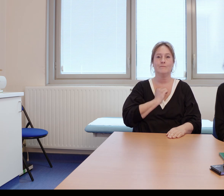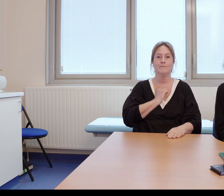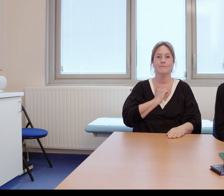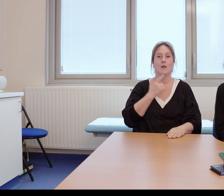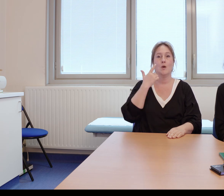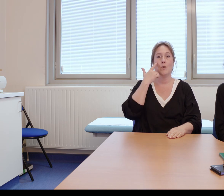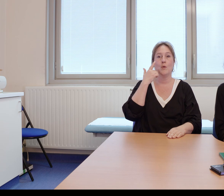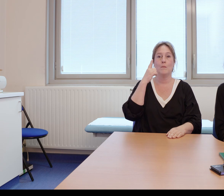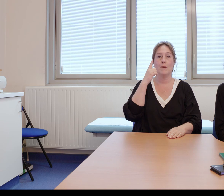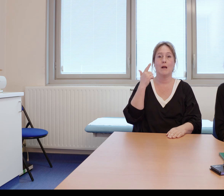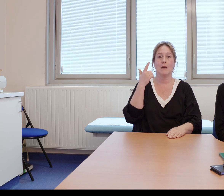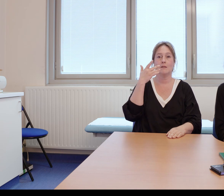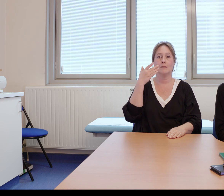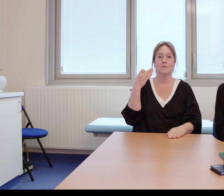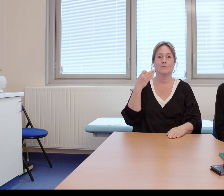Le plâtre.